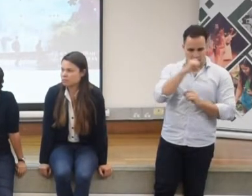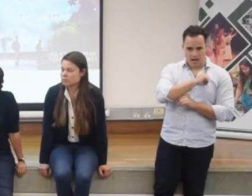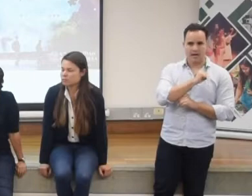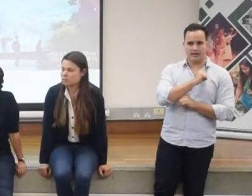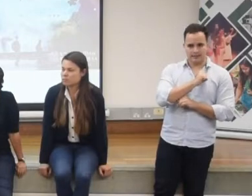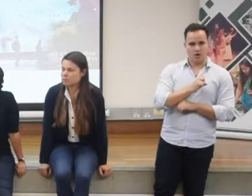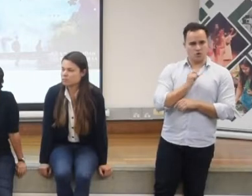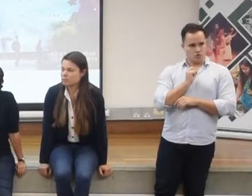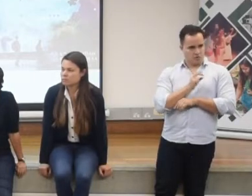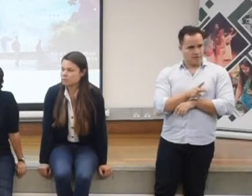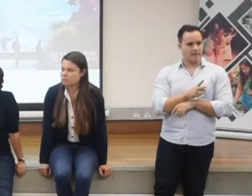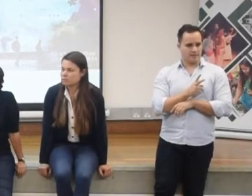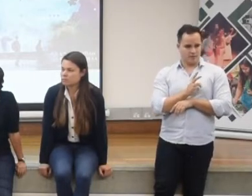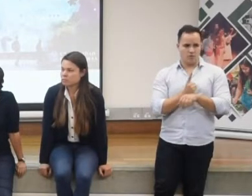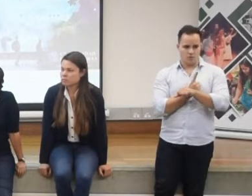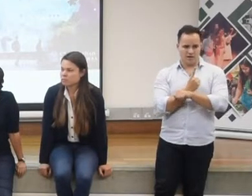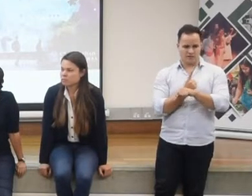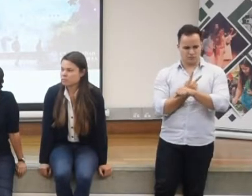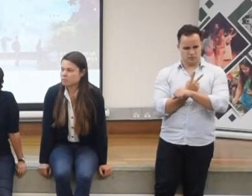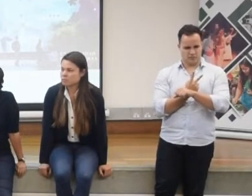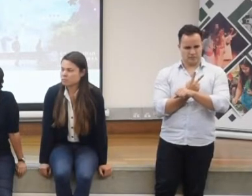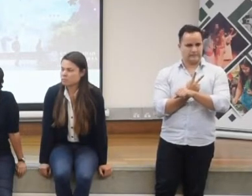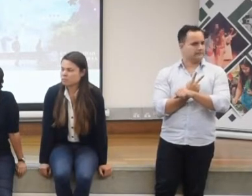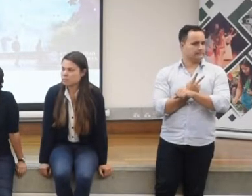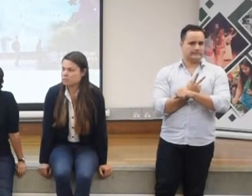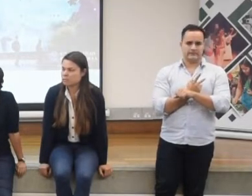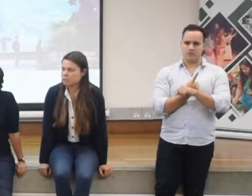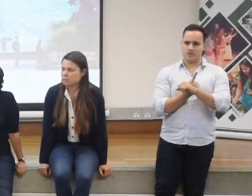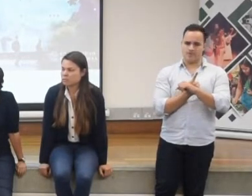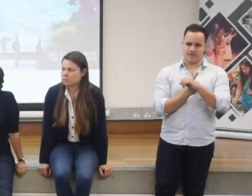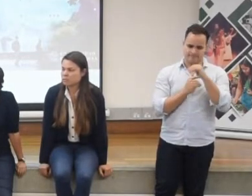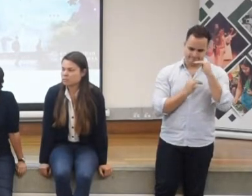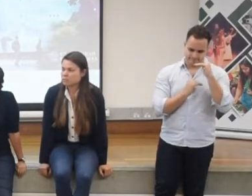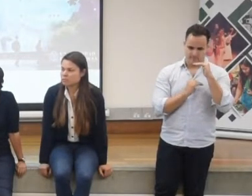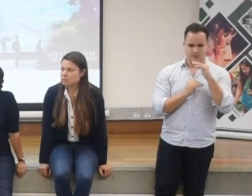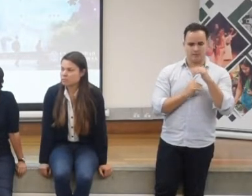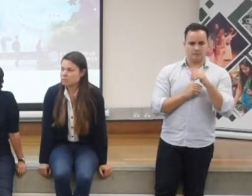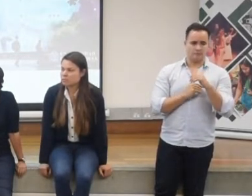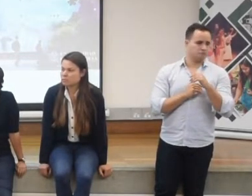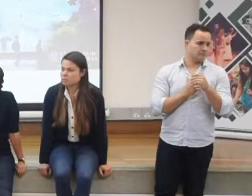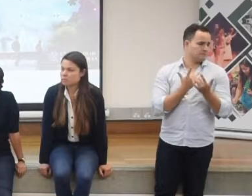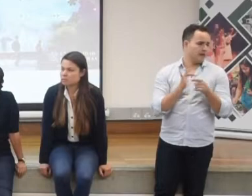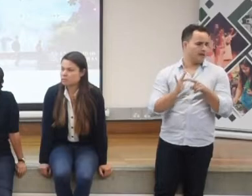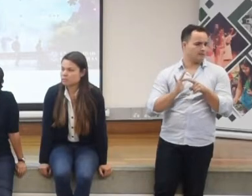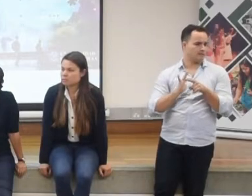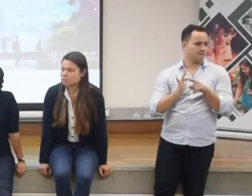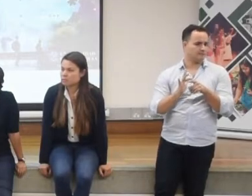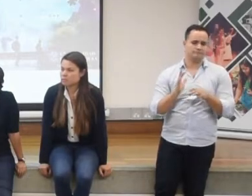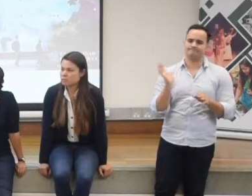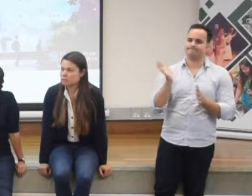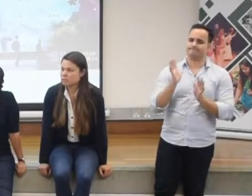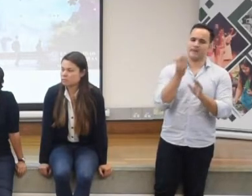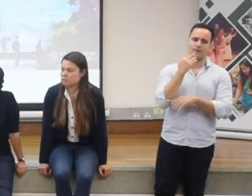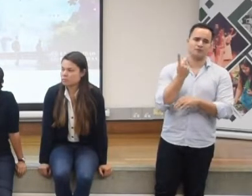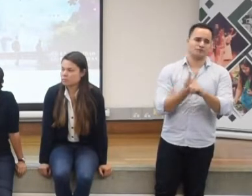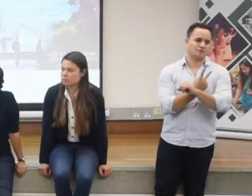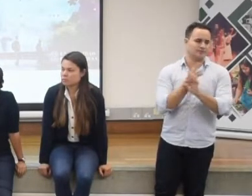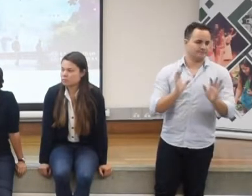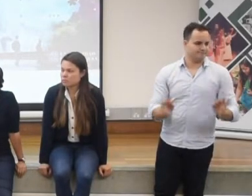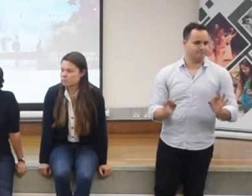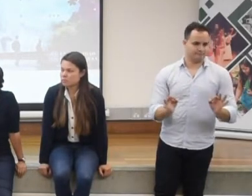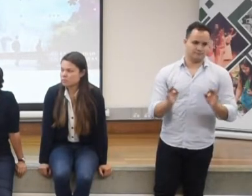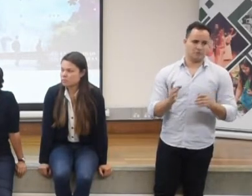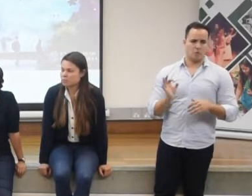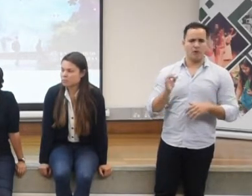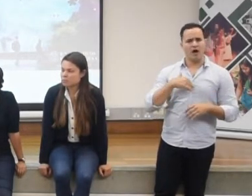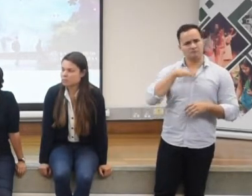tardar realmente 1 o 2 horas. O sea, no limitarnos también como con el tiempo, o sea, que máximo sean 2 horas y que mínimo sea